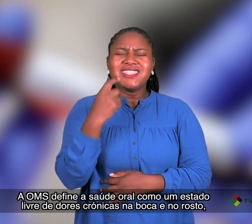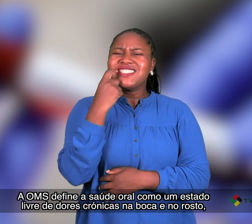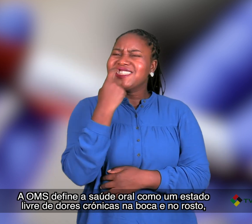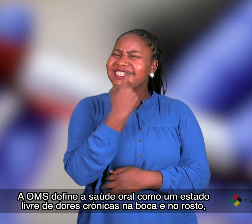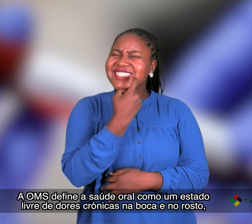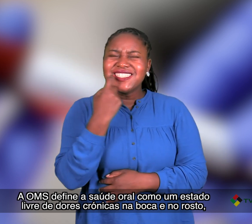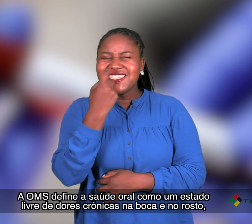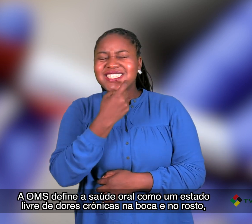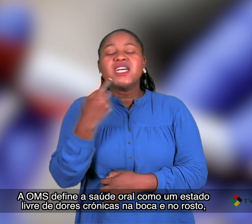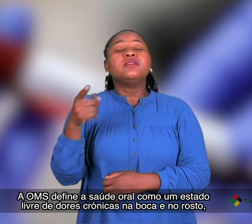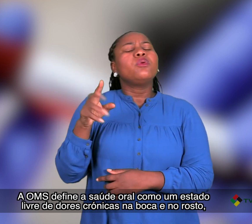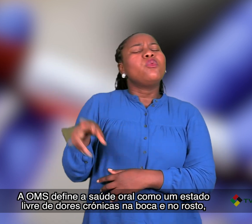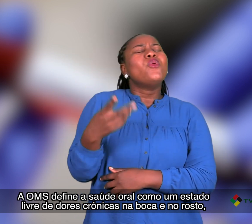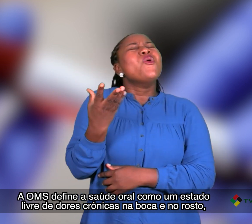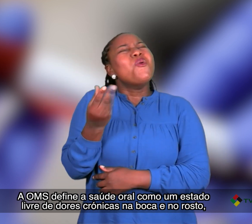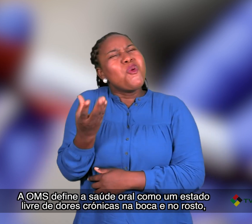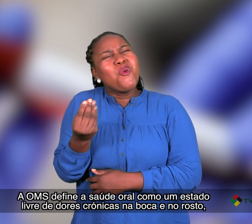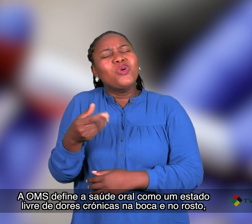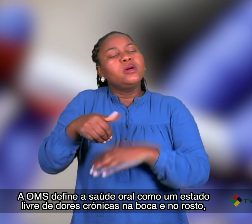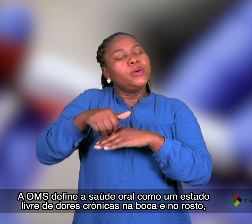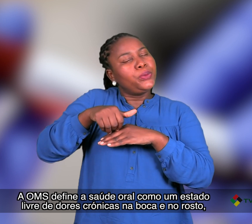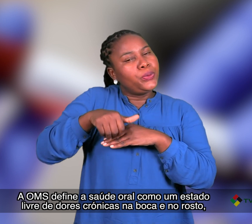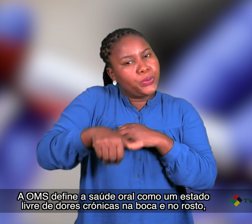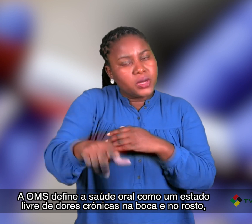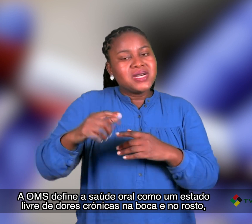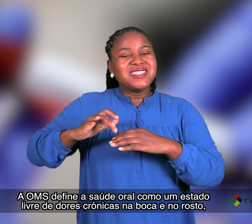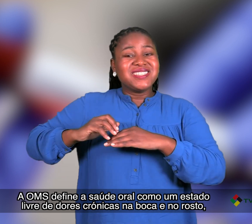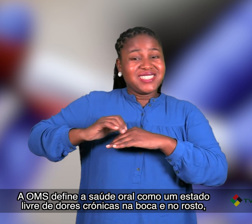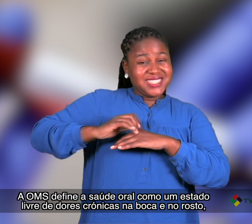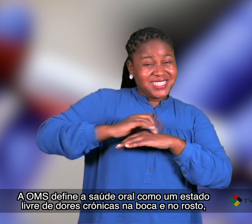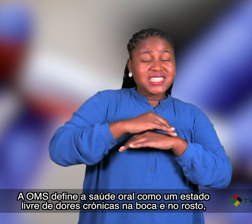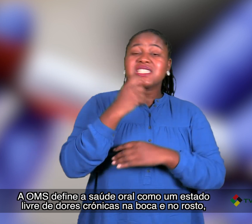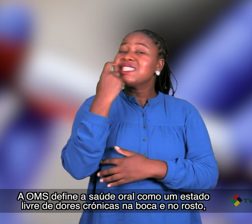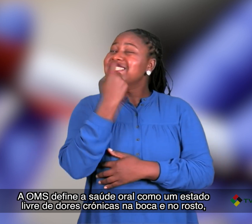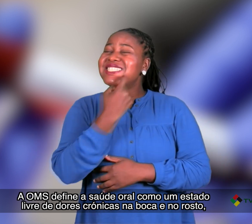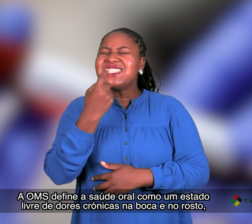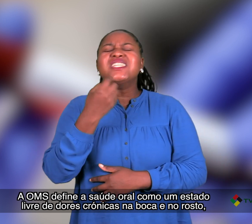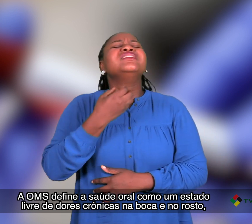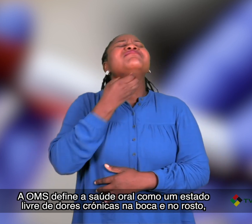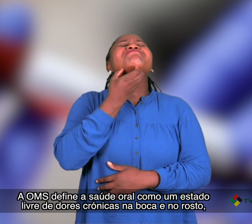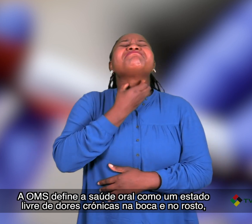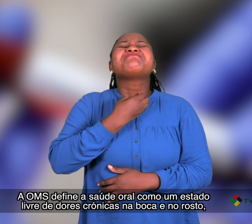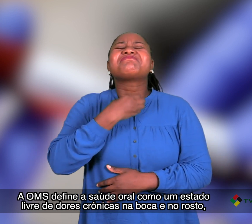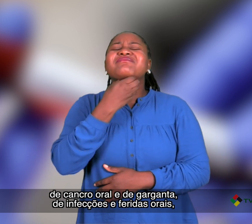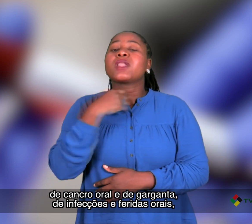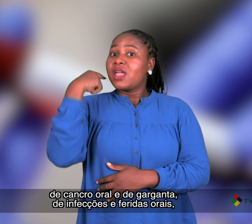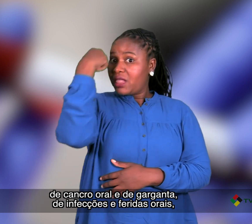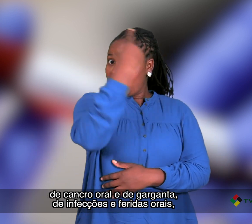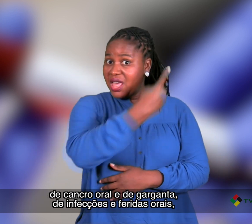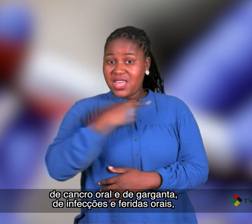A OMS define a saúde oral como um estado livre de dores crónicas na boca e no rosto, de cancro oral e de